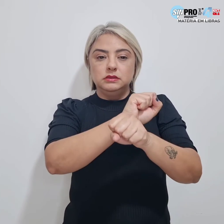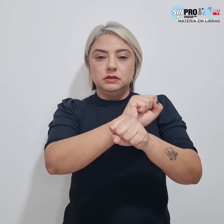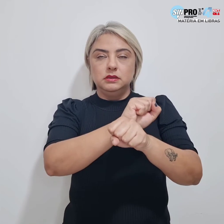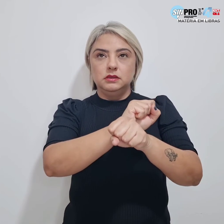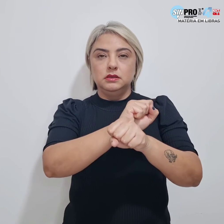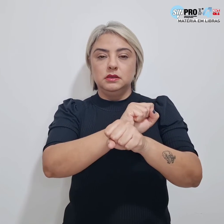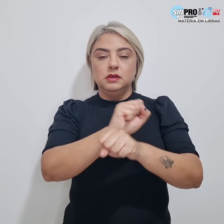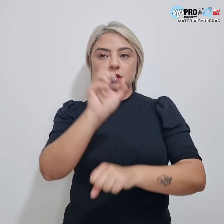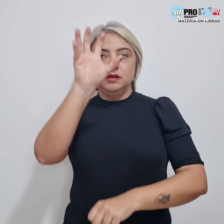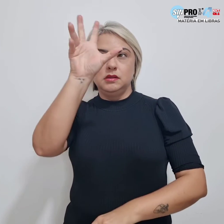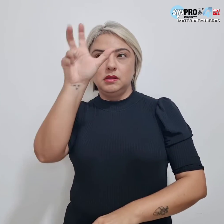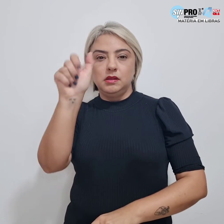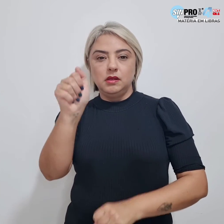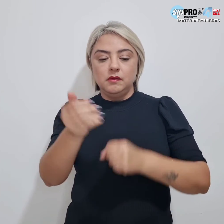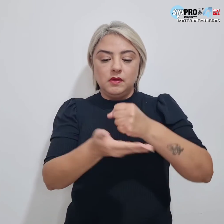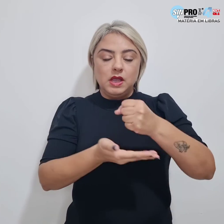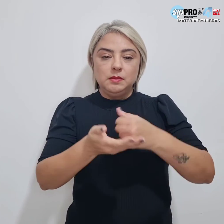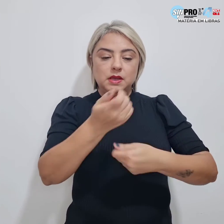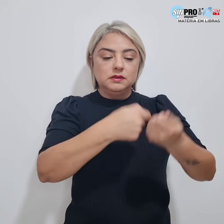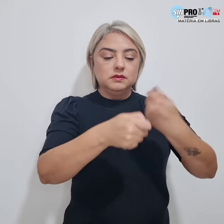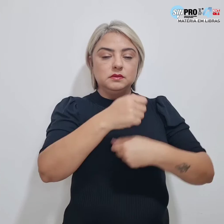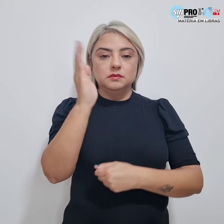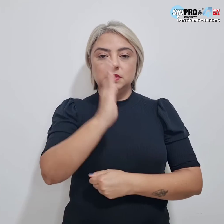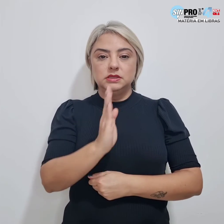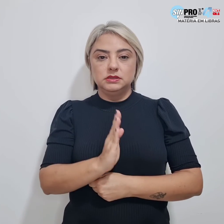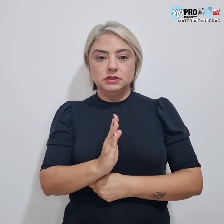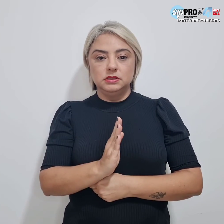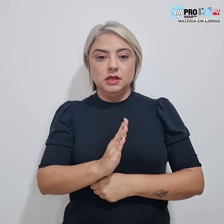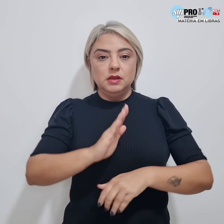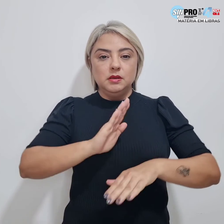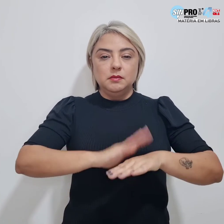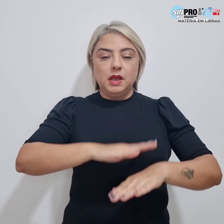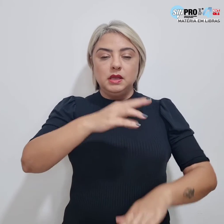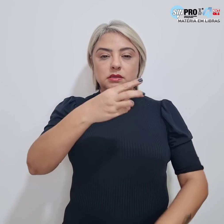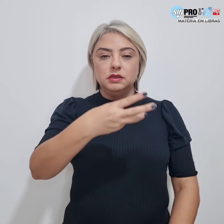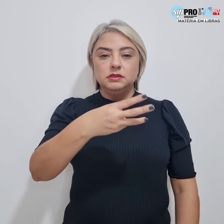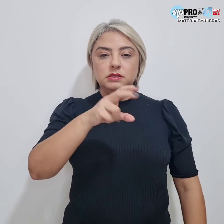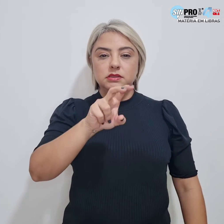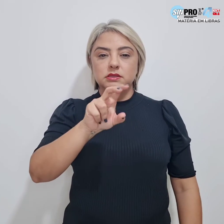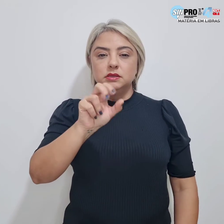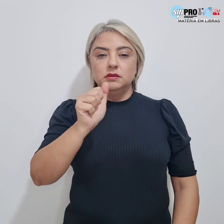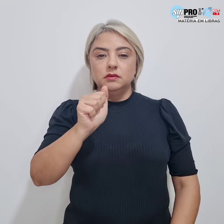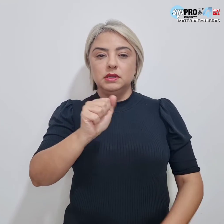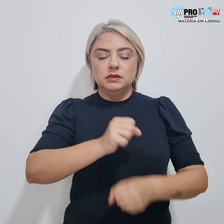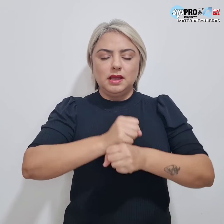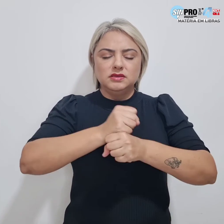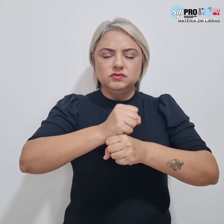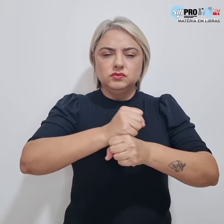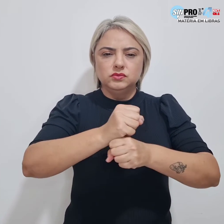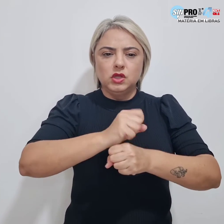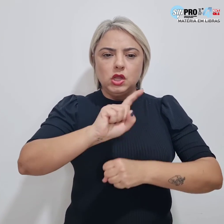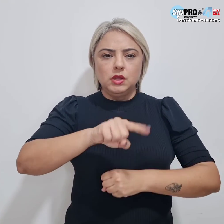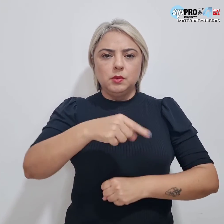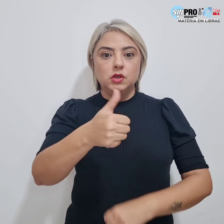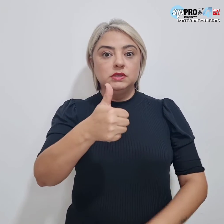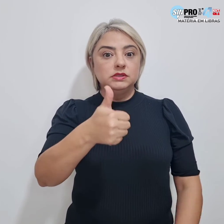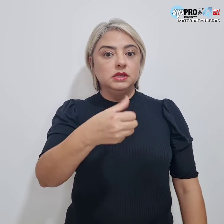africanos foi a base da economia brasileira por mais de 350 anos. Após 133 anos